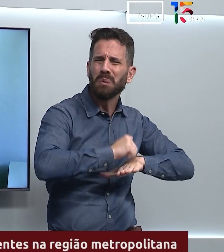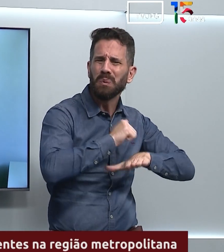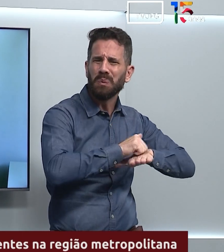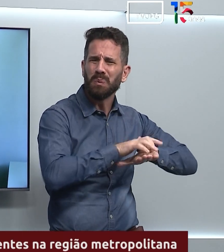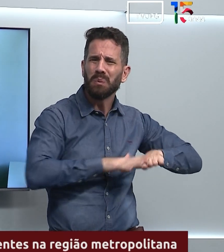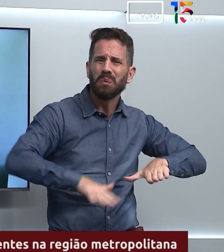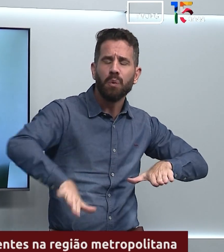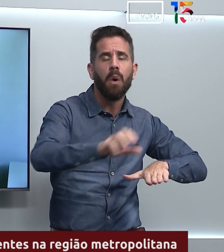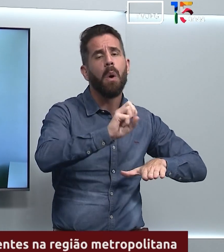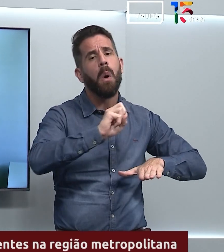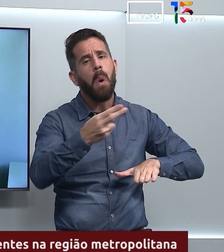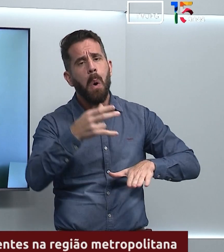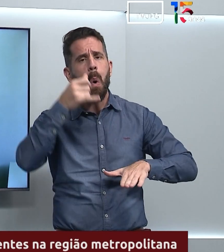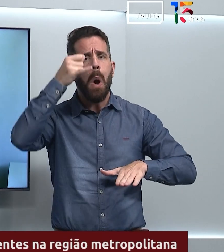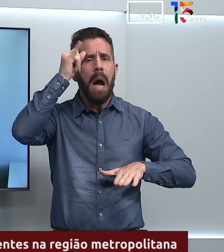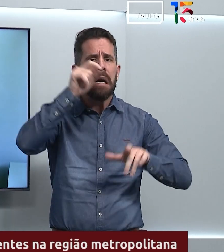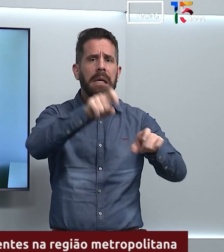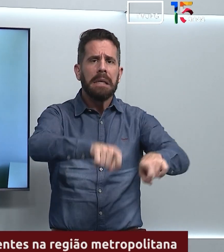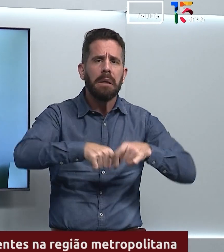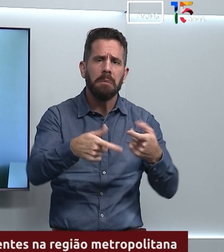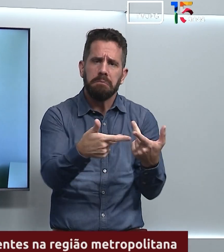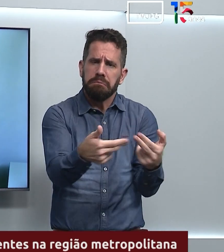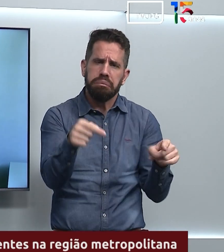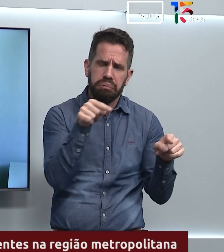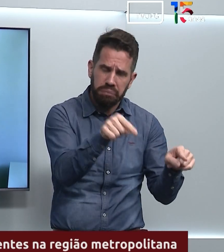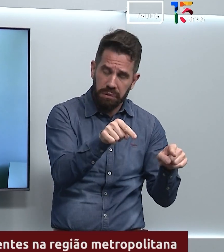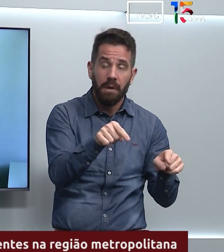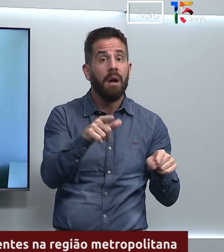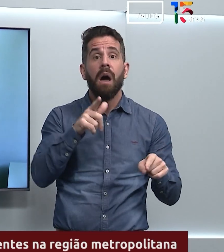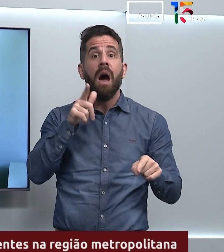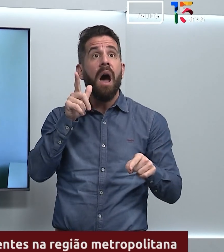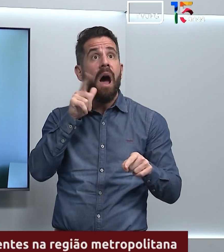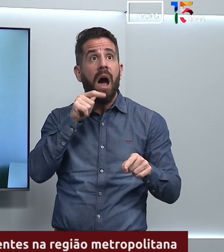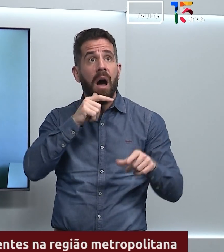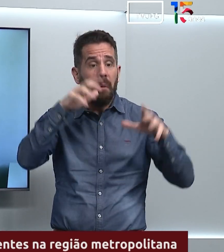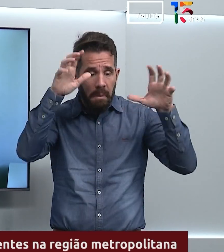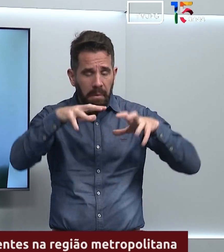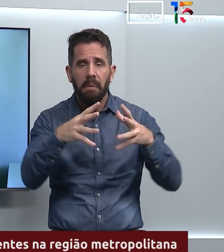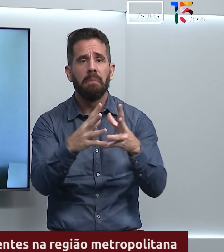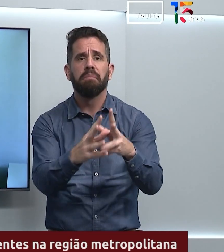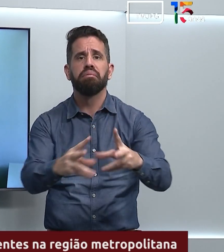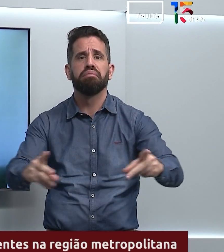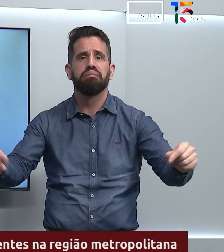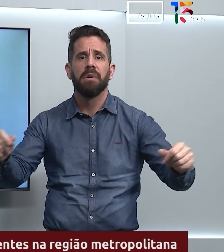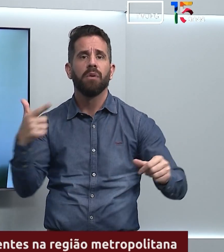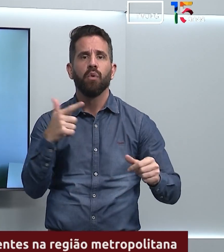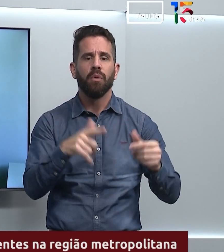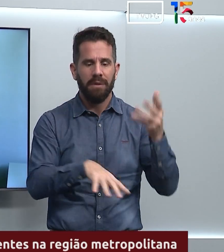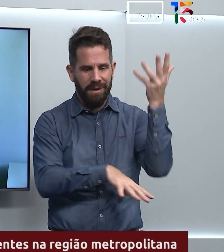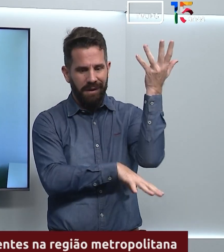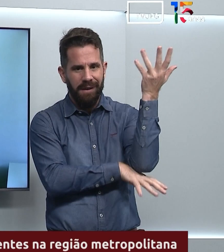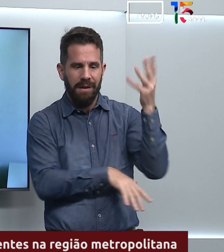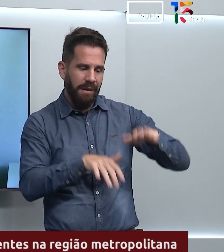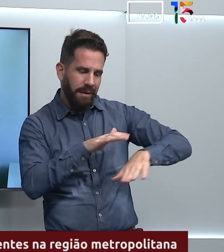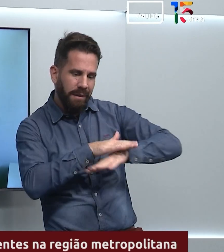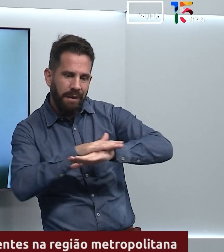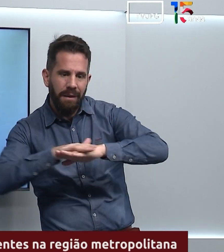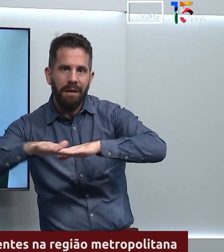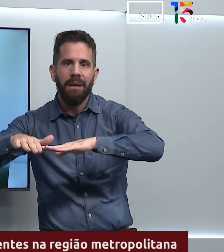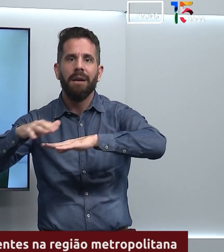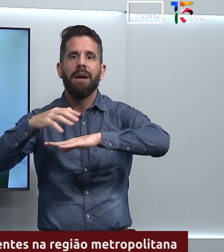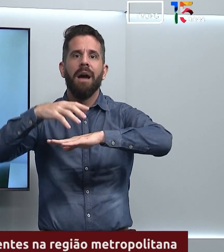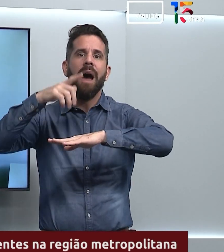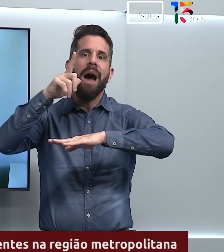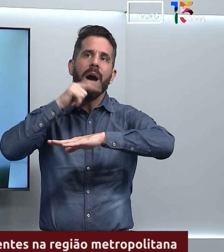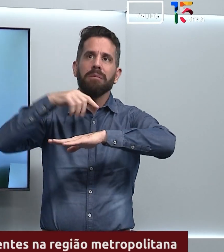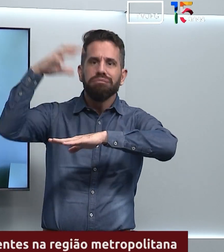culturas agrícolas ou pastos, essa água vai precipitar e vai escoar e vai embora. E ela não vai alimentar os lençóis